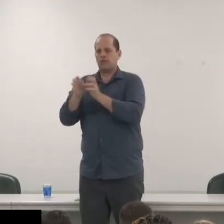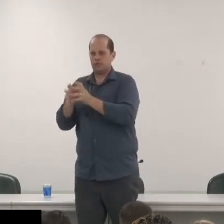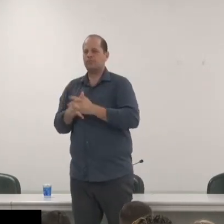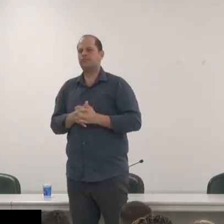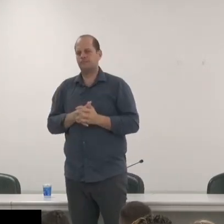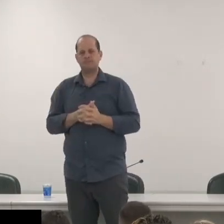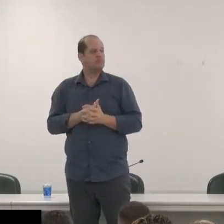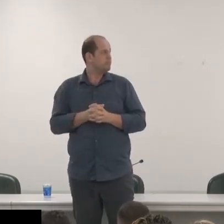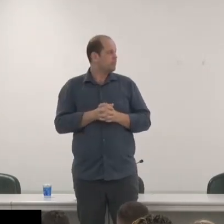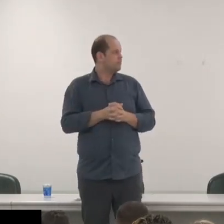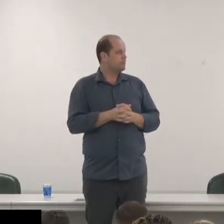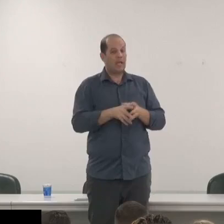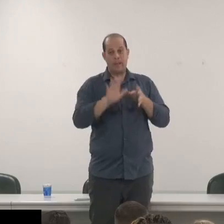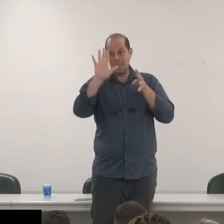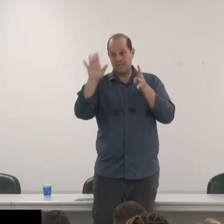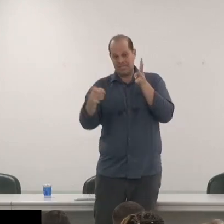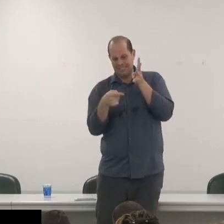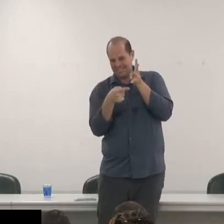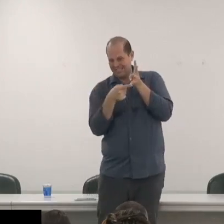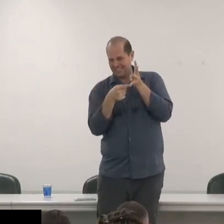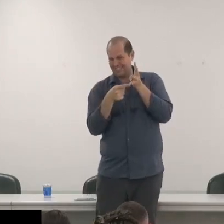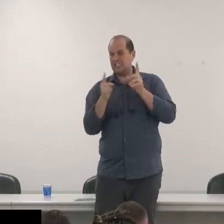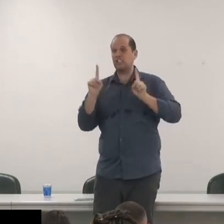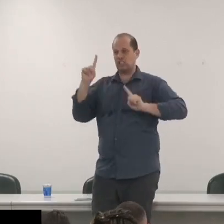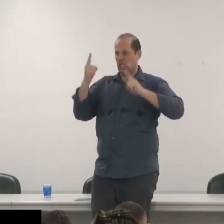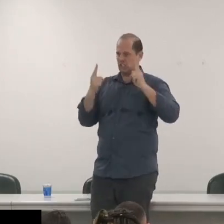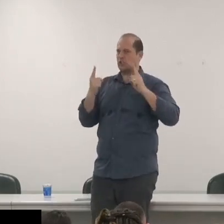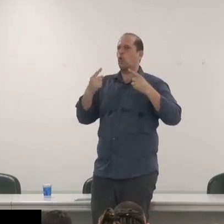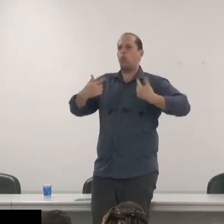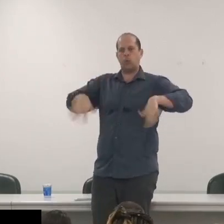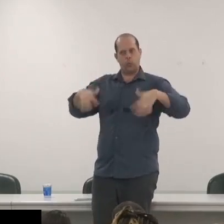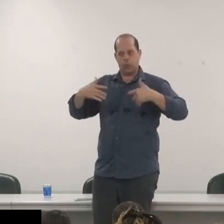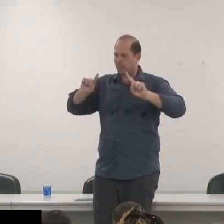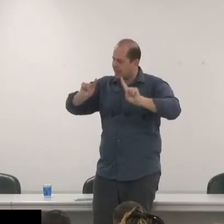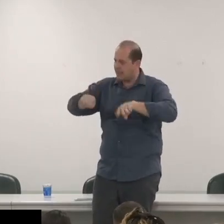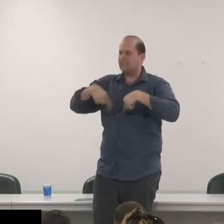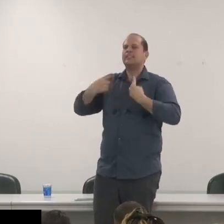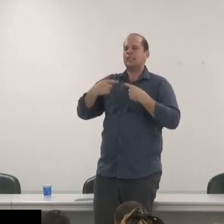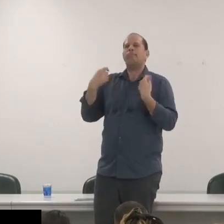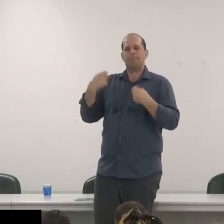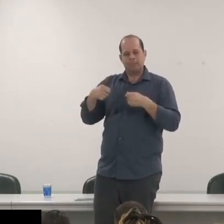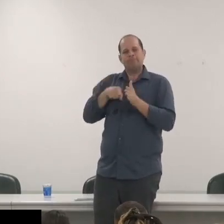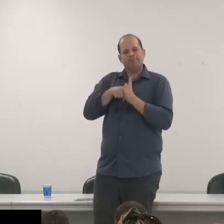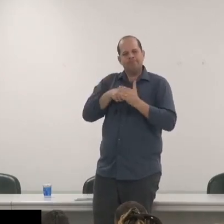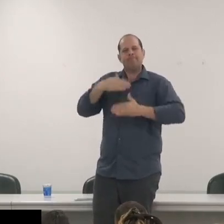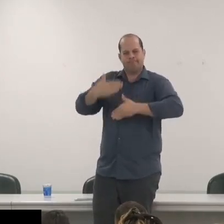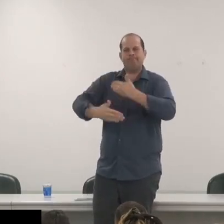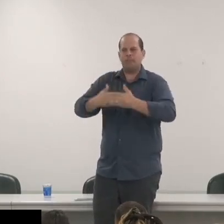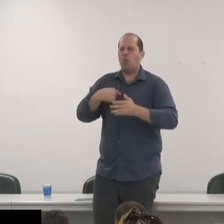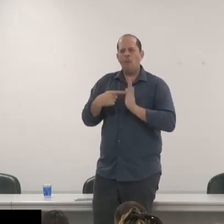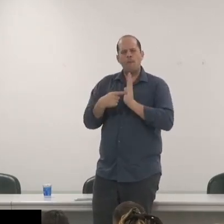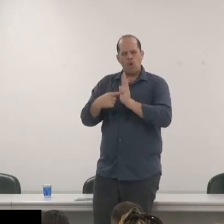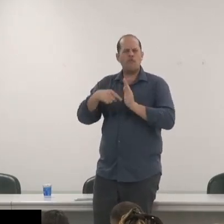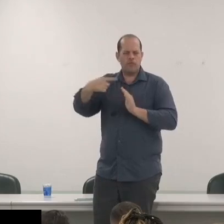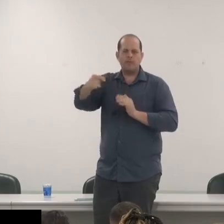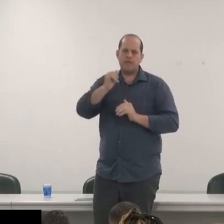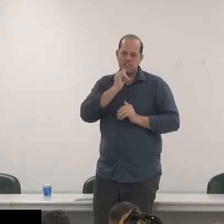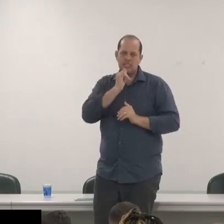eu estou considerando como categorias. A quarta específica, os gestos, foi o mais desafiador e é a parte